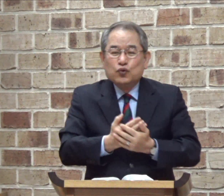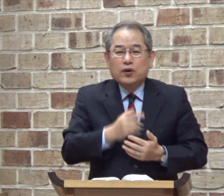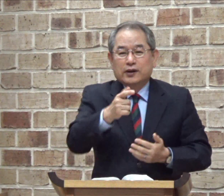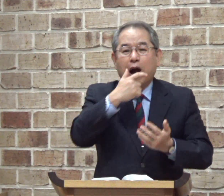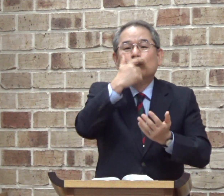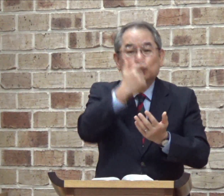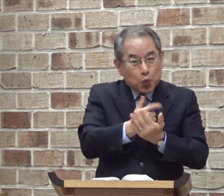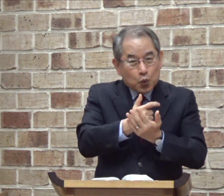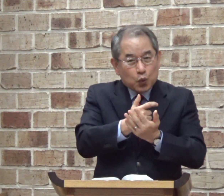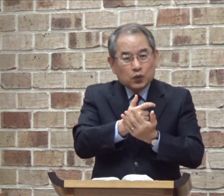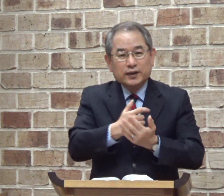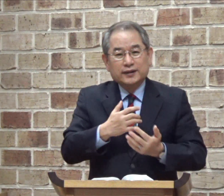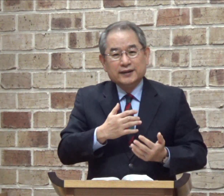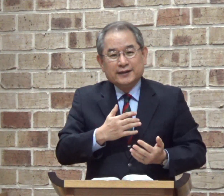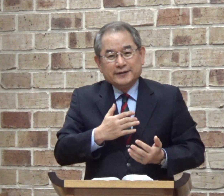없이 이렇게 젊게 살고 있습니다.